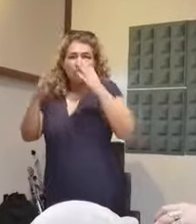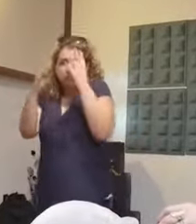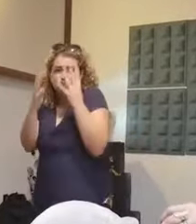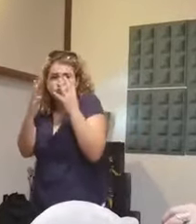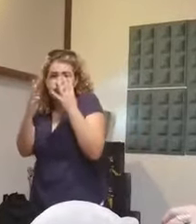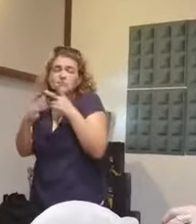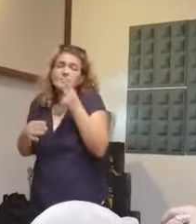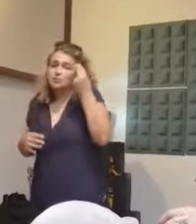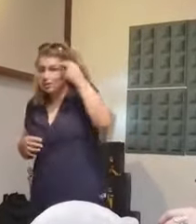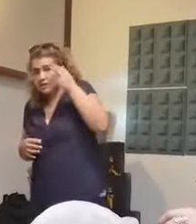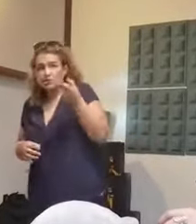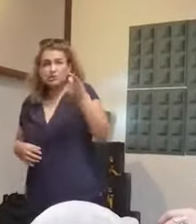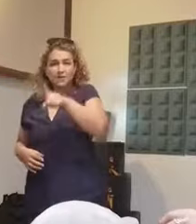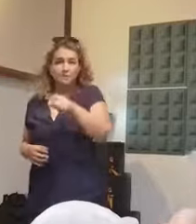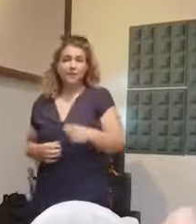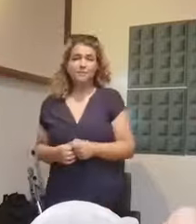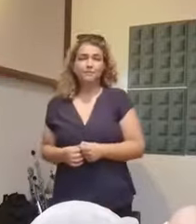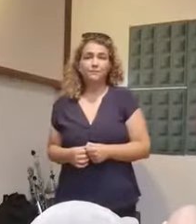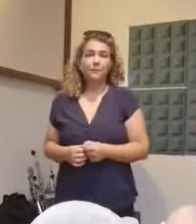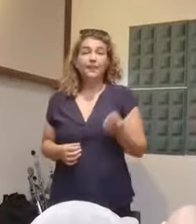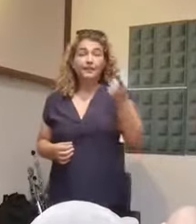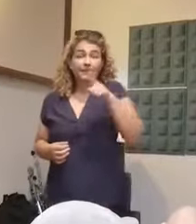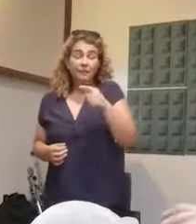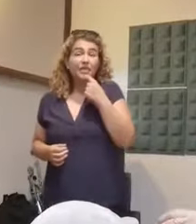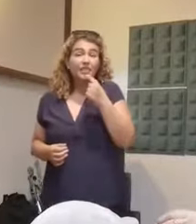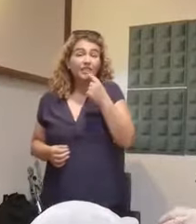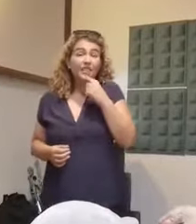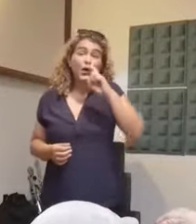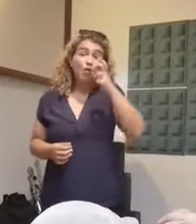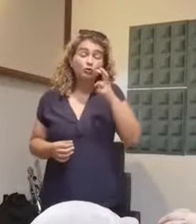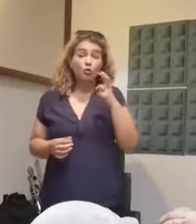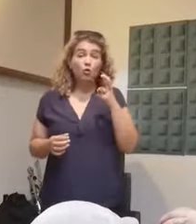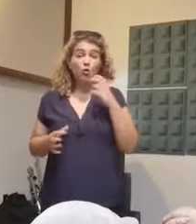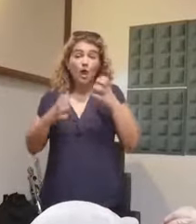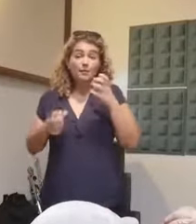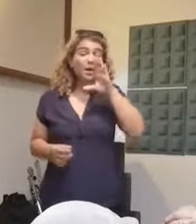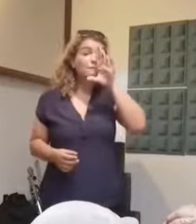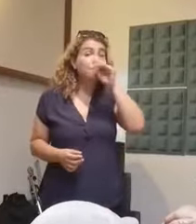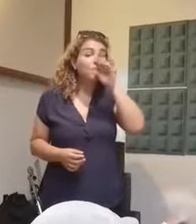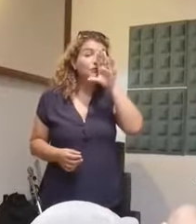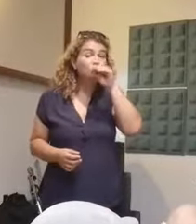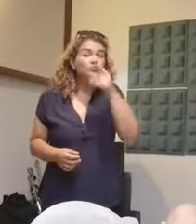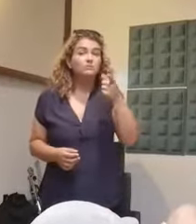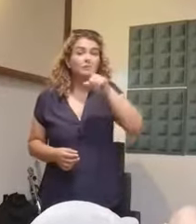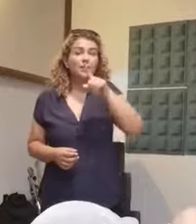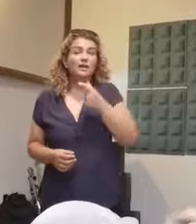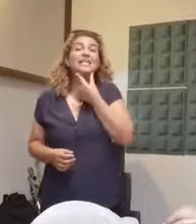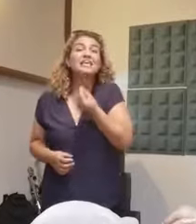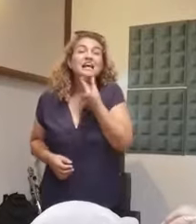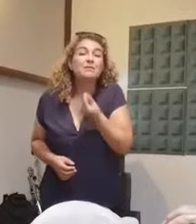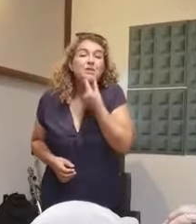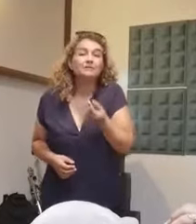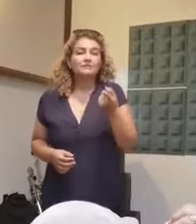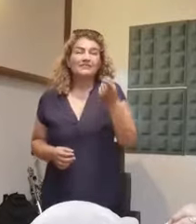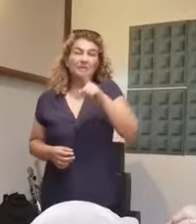registros de animales no mamíferos como los patos, que meten la cabeza debajo del agua y se ahogan, y cabras que se despeñan por el